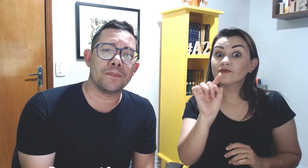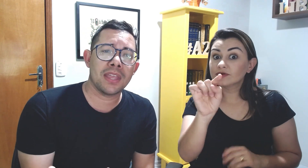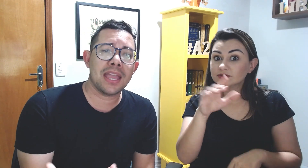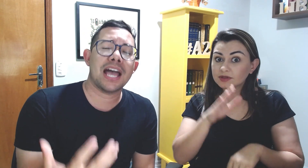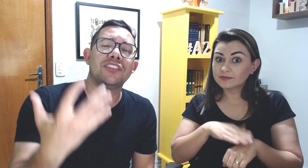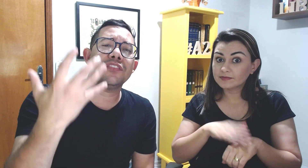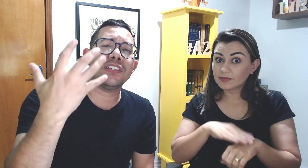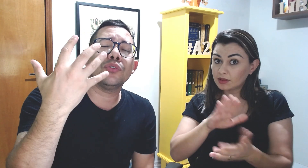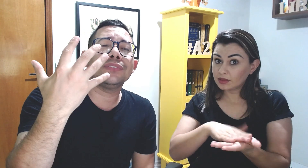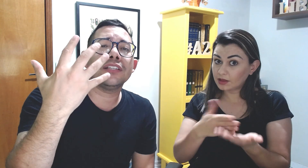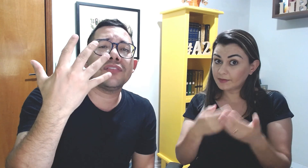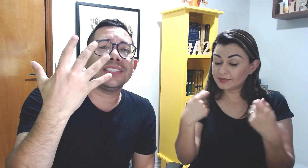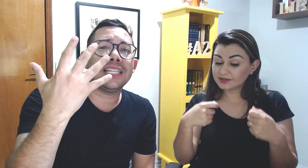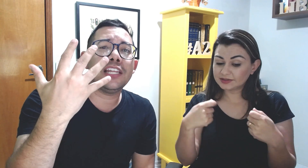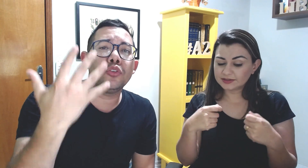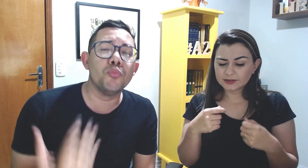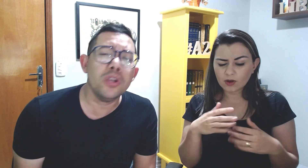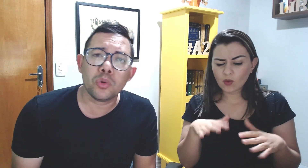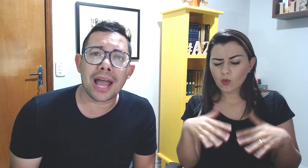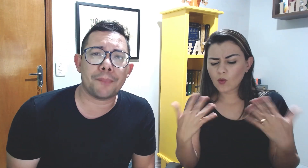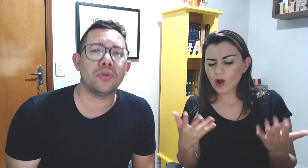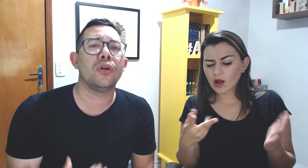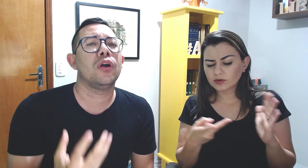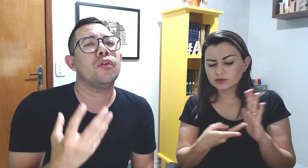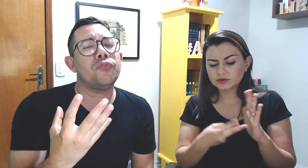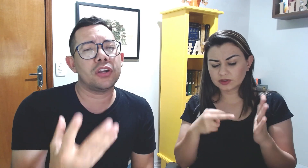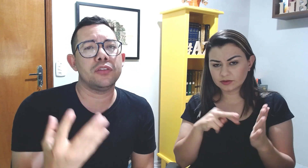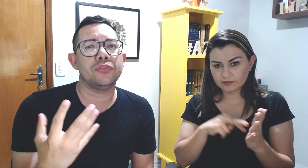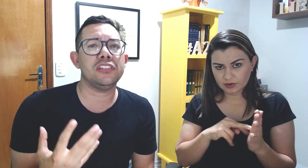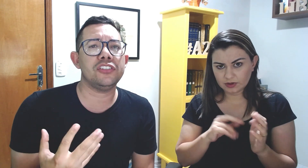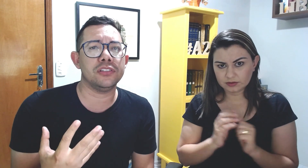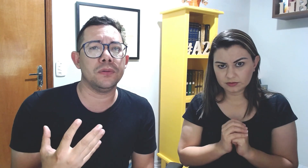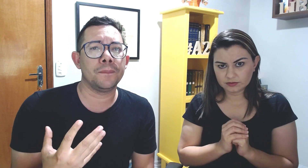texto. Às vezes vai ser um texto que vai ser lido muito rápido.